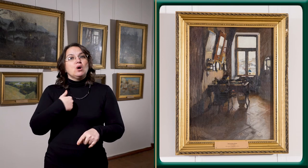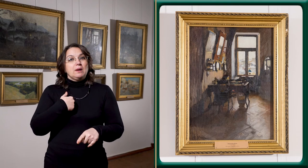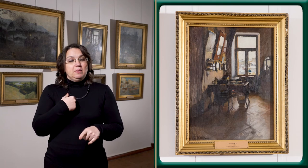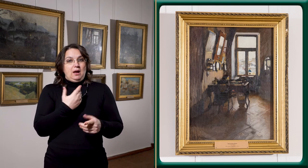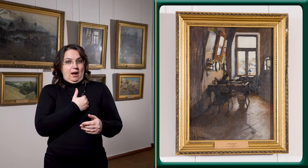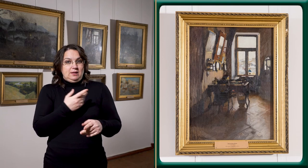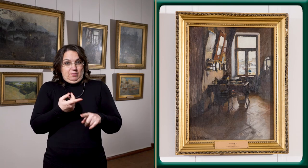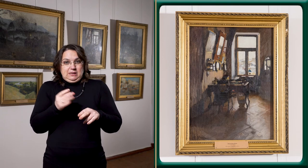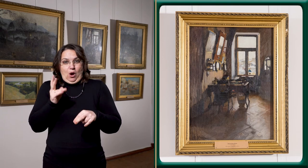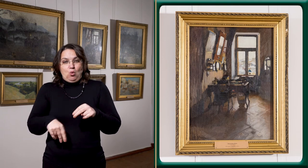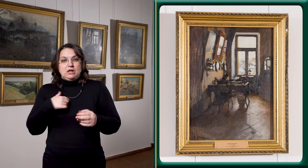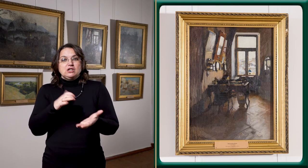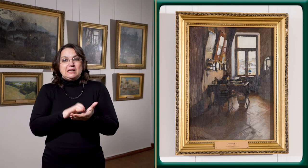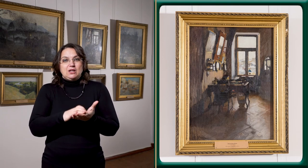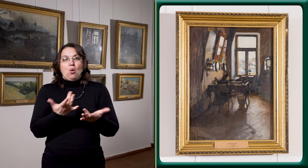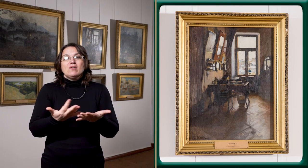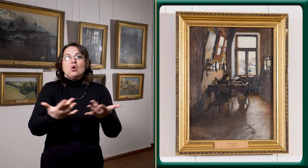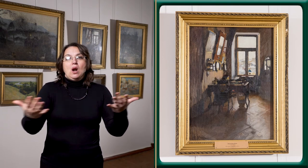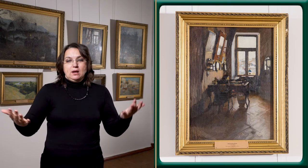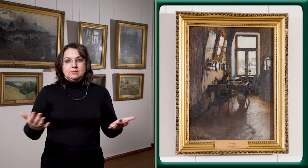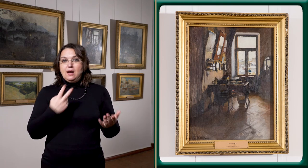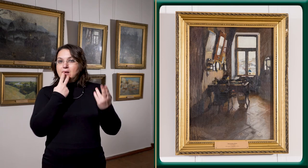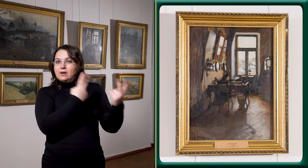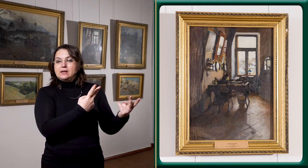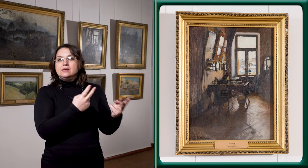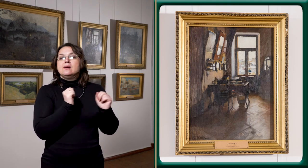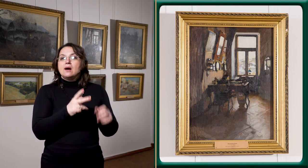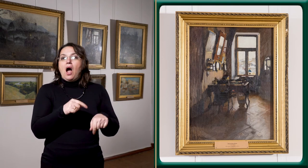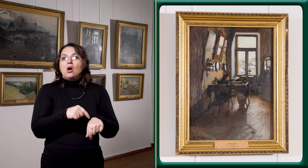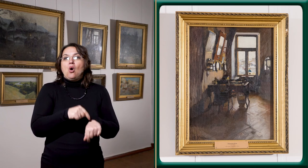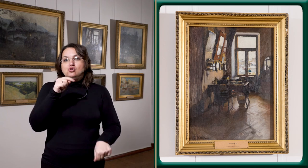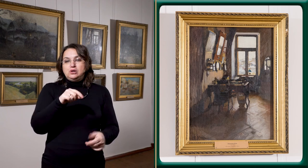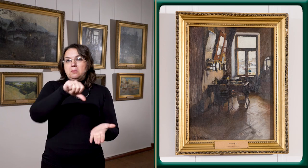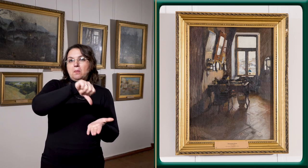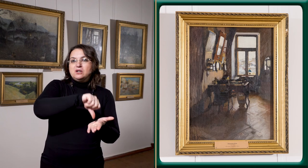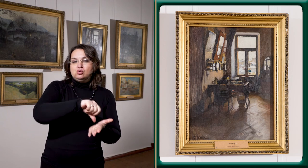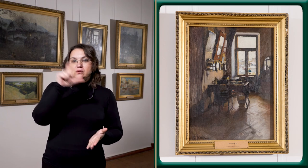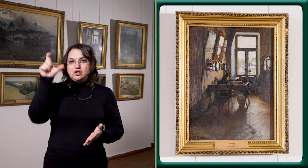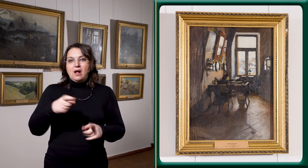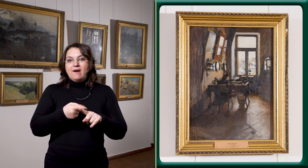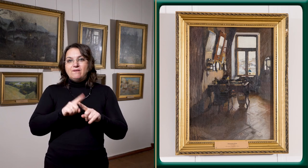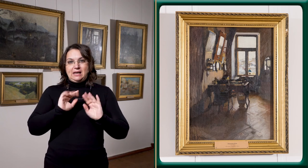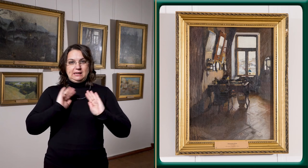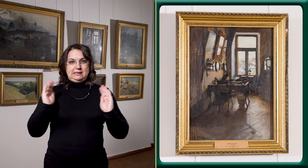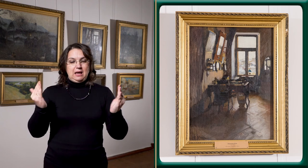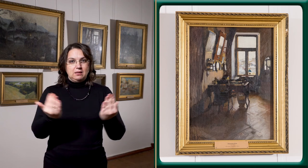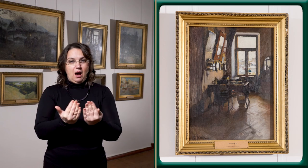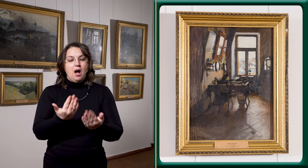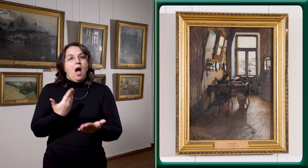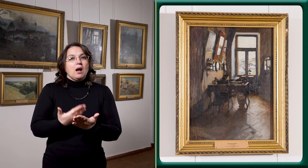человека в этих стенах. Как будто бы на некоторое время вышел творческий человек из этой комнаты,